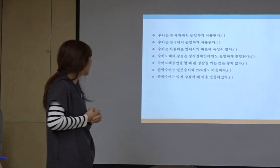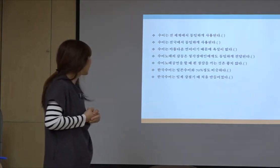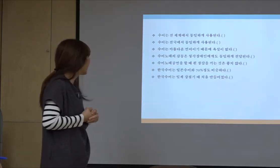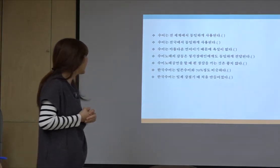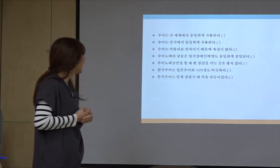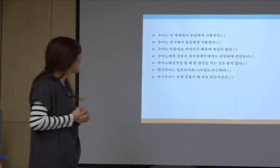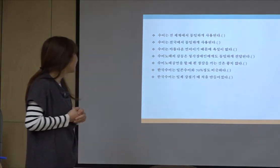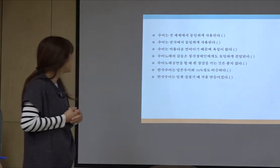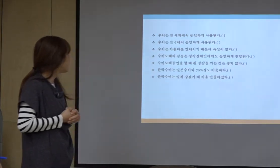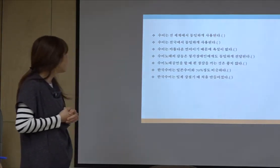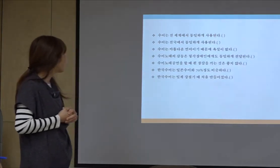그리고